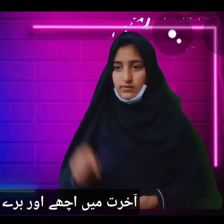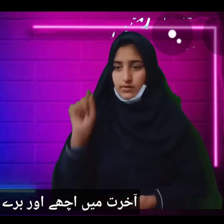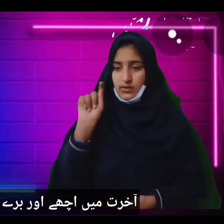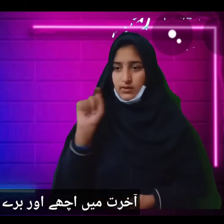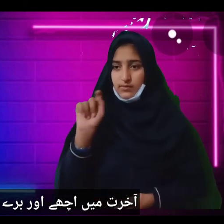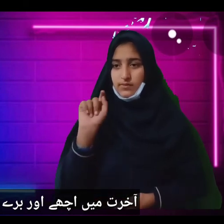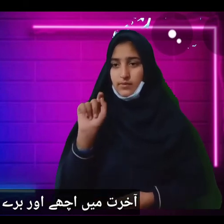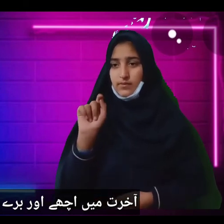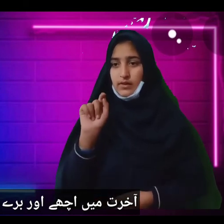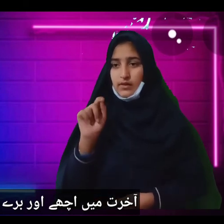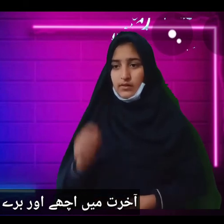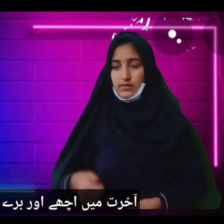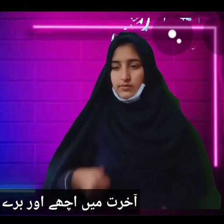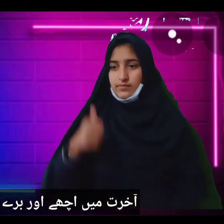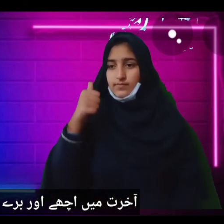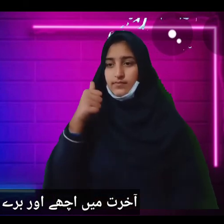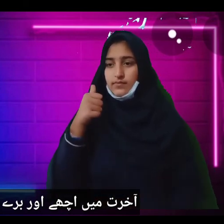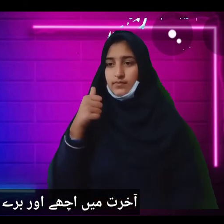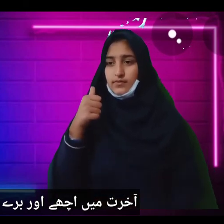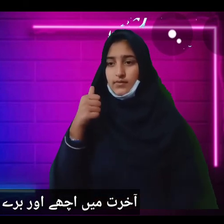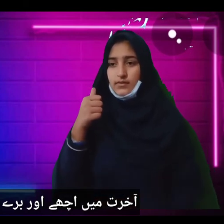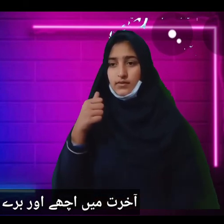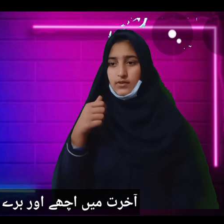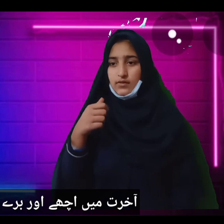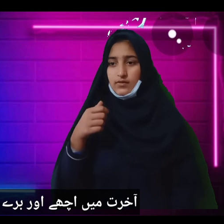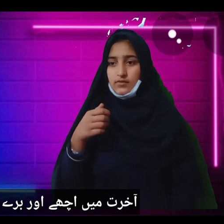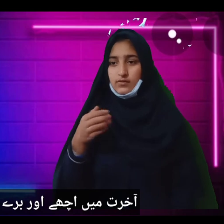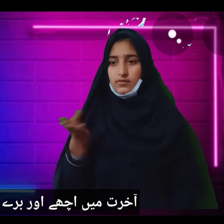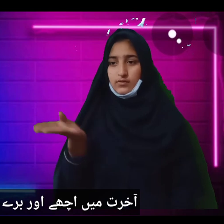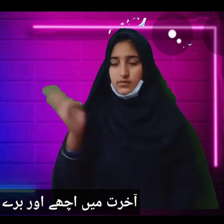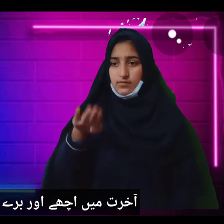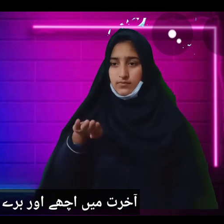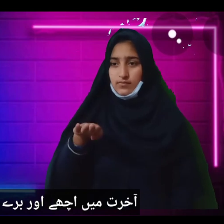अमाल का हिसाब किया जाएगा।